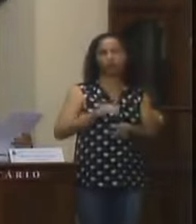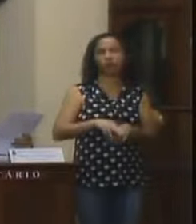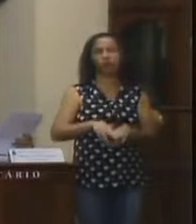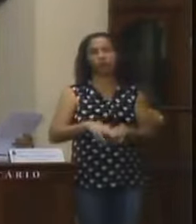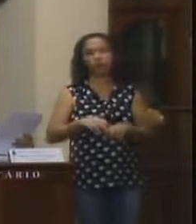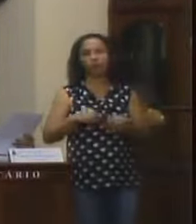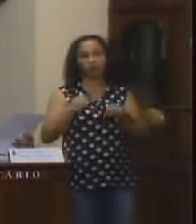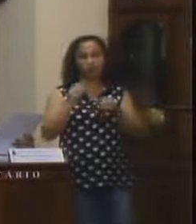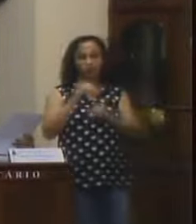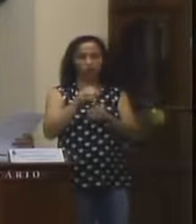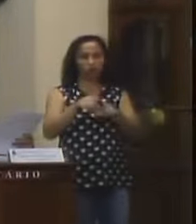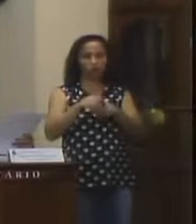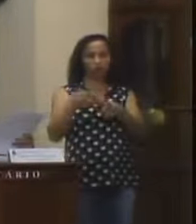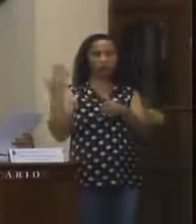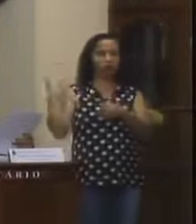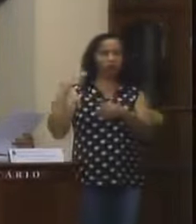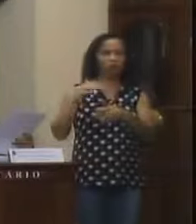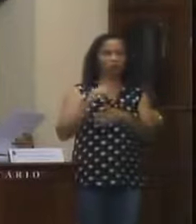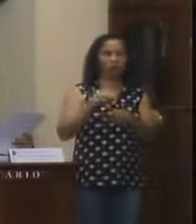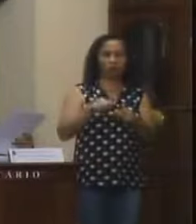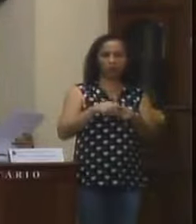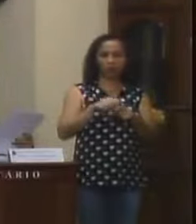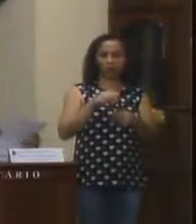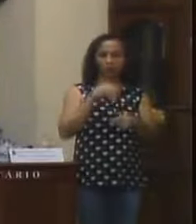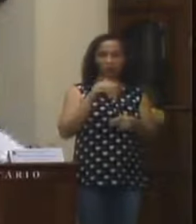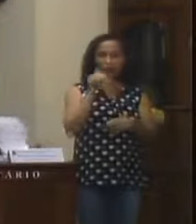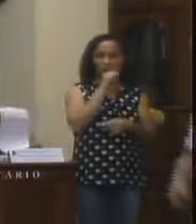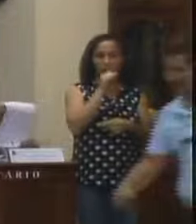no antigo Katama, orfanato para meninos no